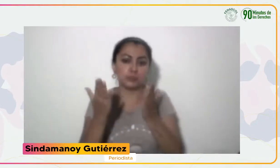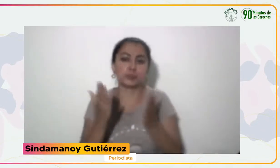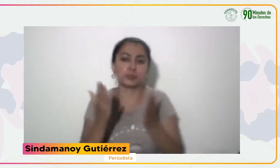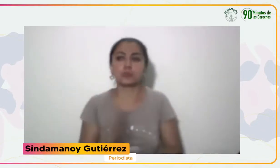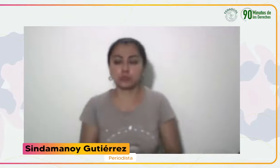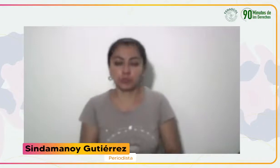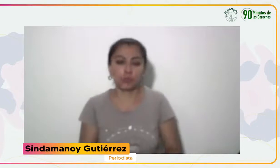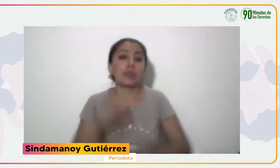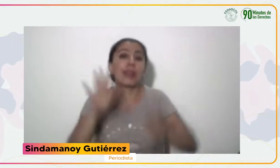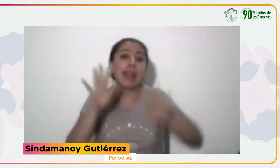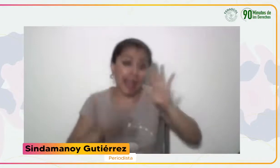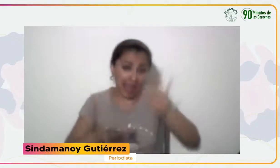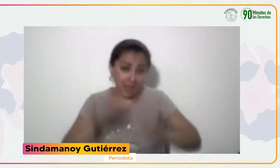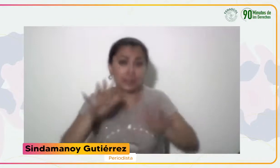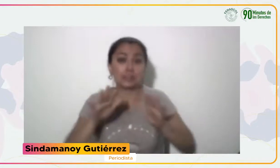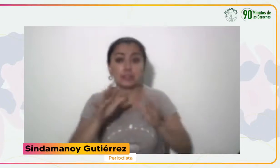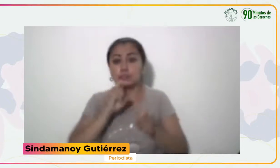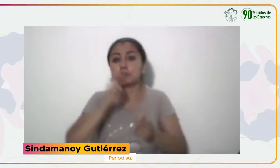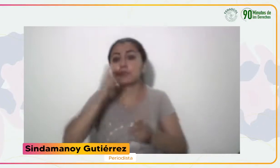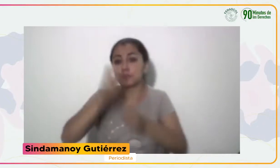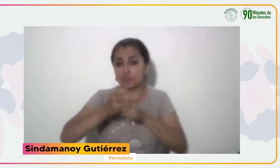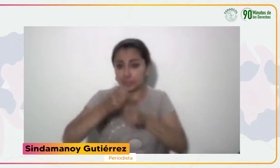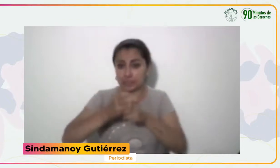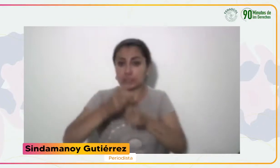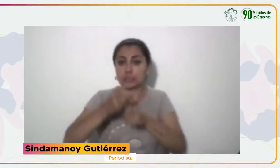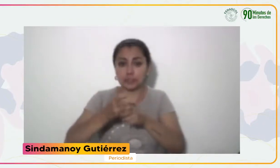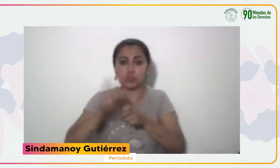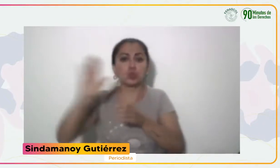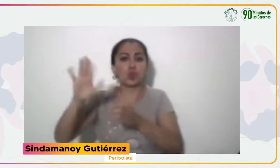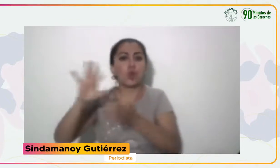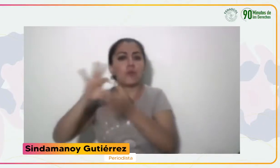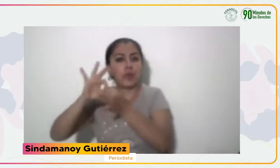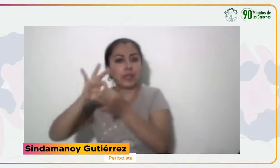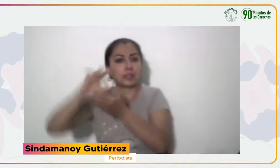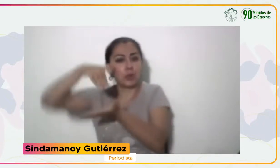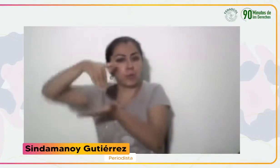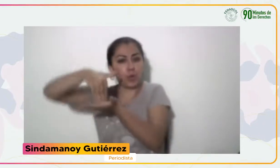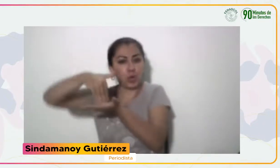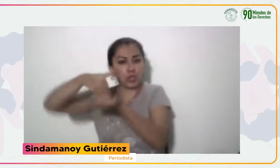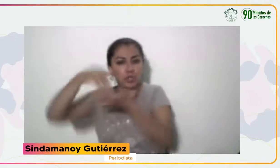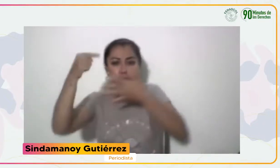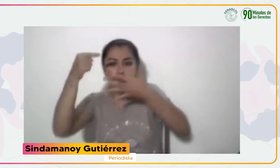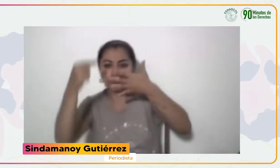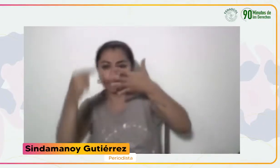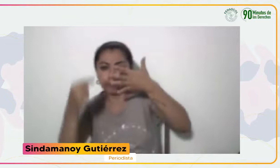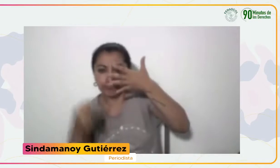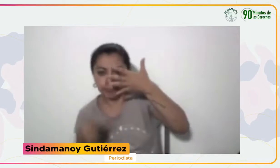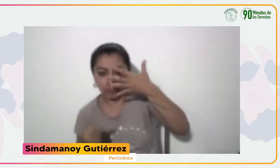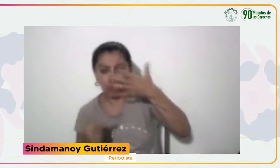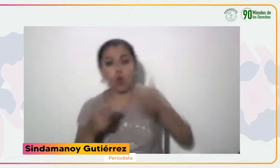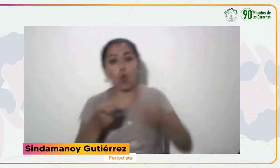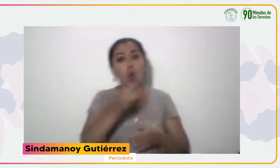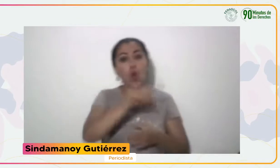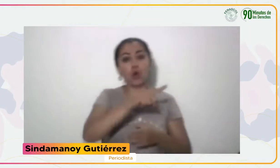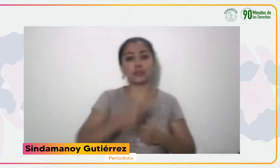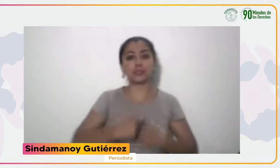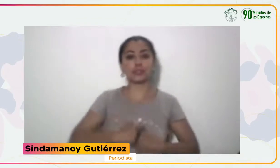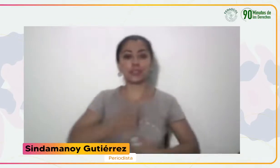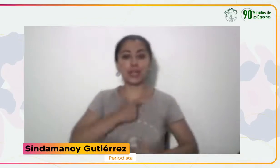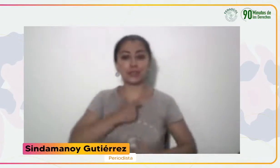Bueno, ¿cómo FENASCOL puede también motivar esa participación política? Yo creo que es muy complejo. También sabemos que FENASCOL